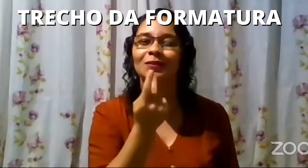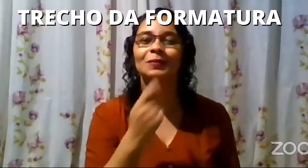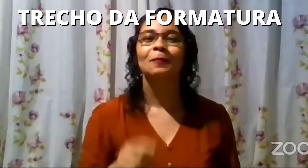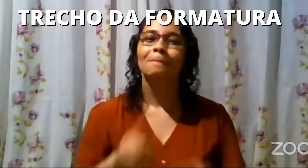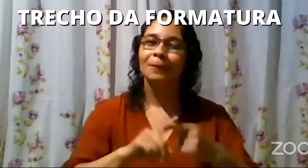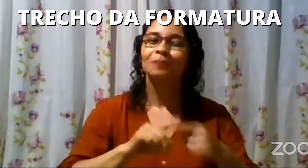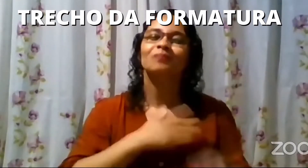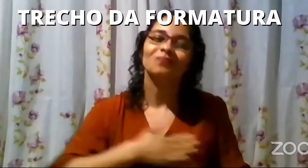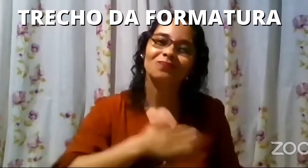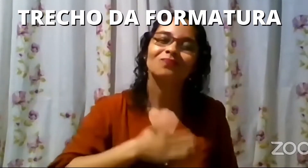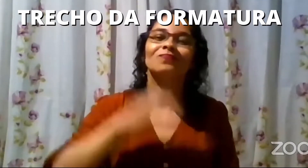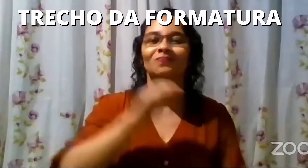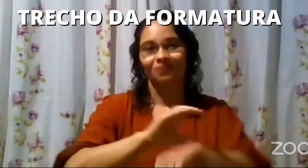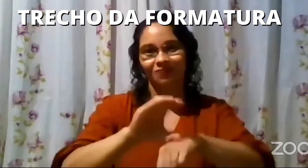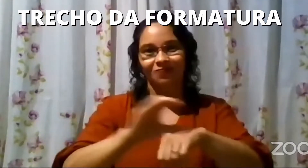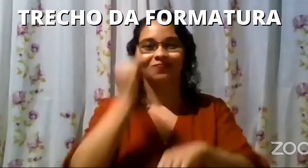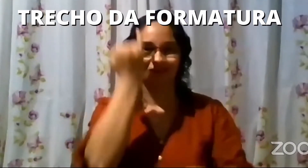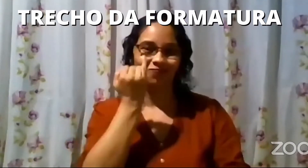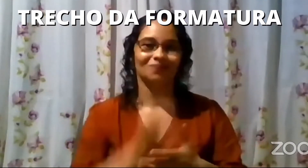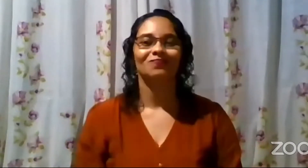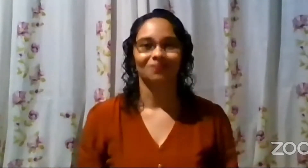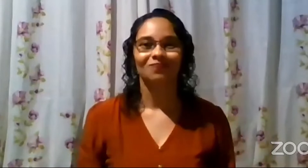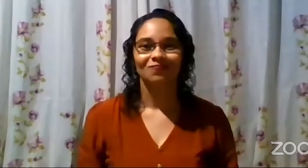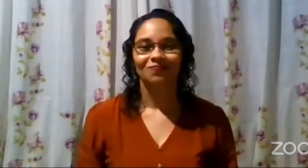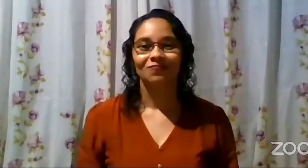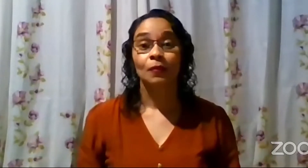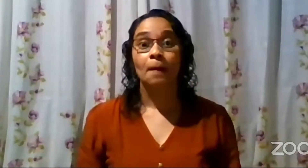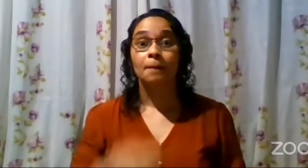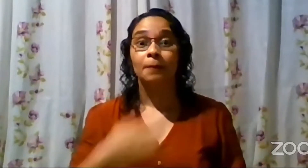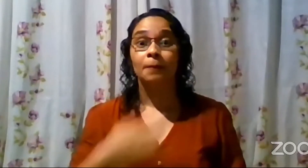Hoje eu vou contar para vocês por que eu gostei do curso do Jorge.